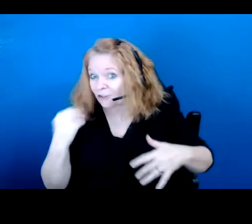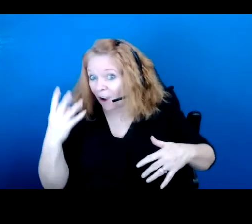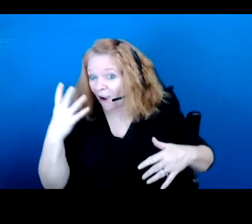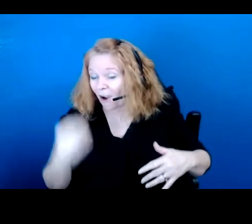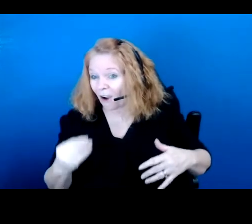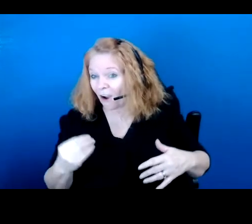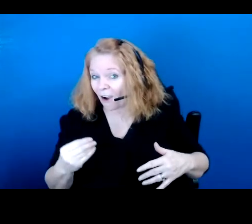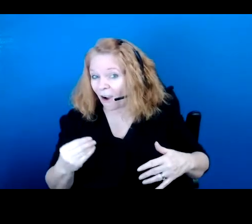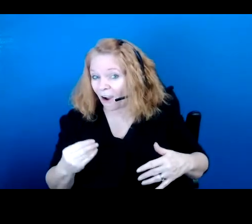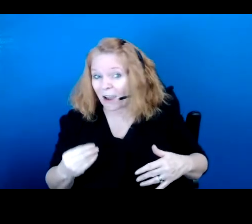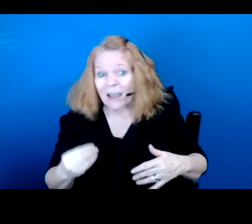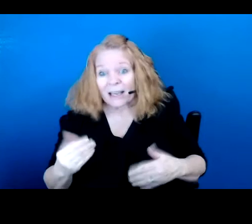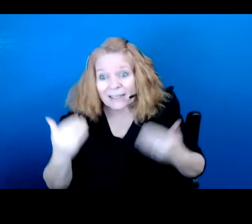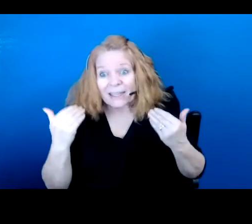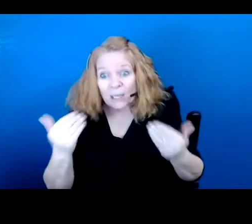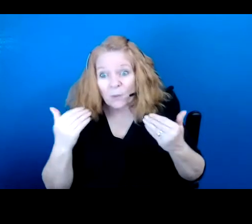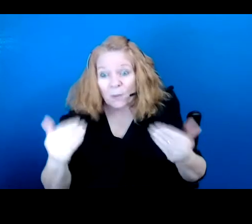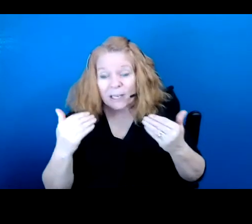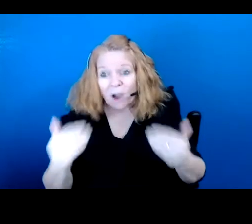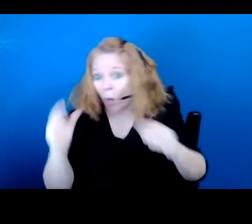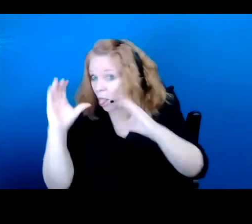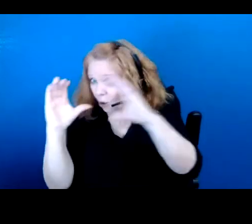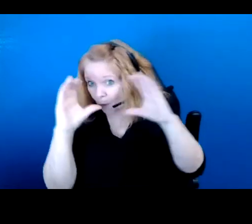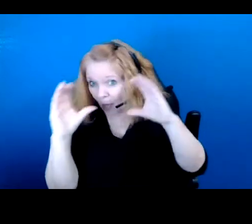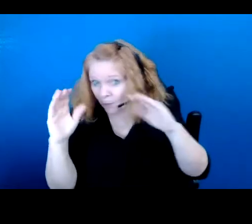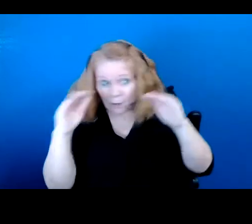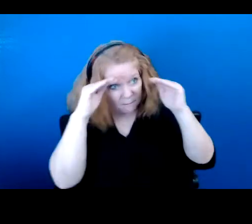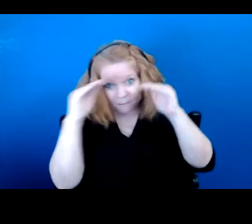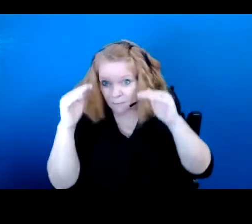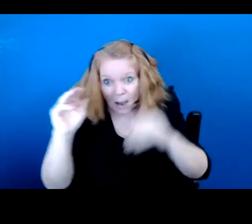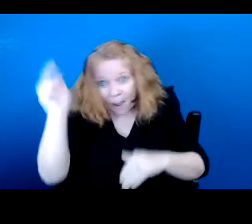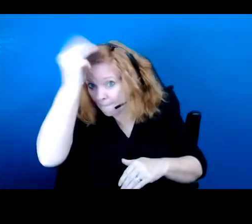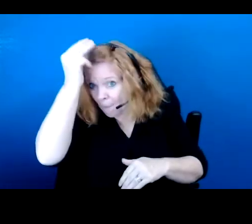y esto no tiene fin es tiempo de comenzar comenzamos